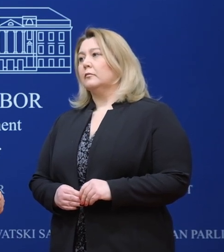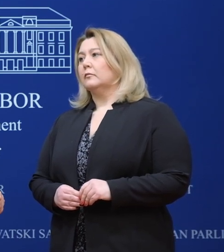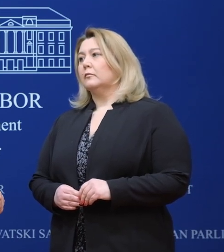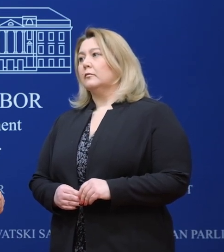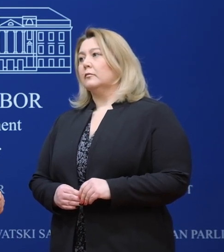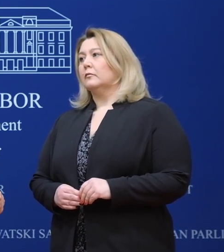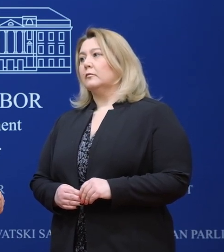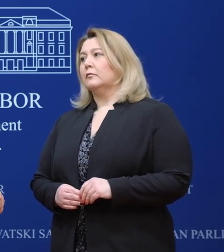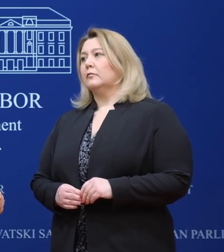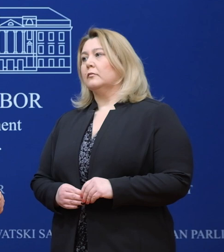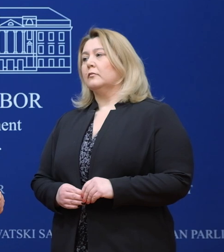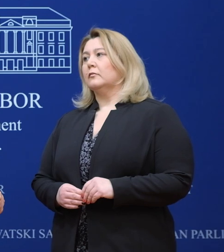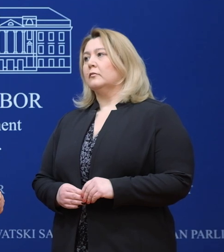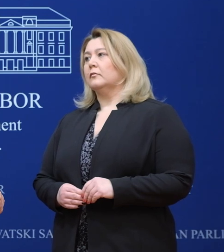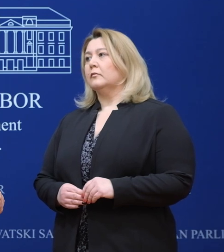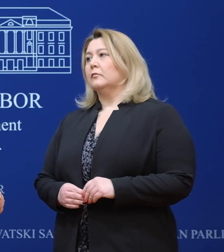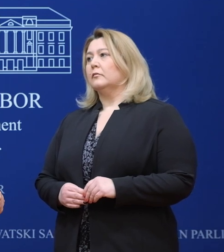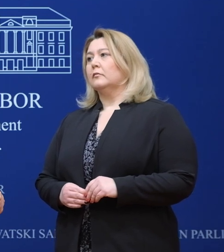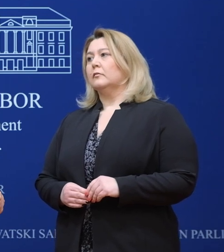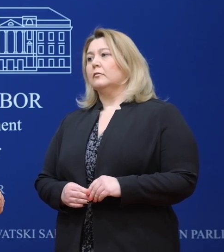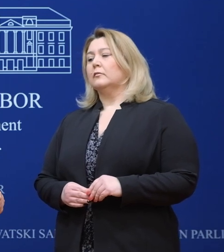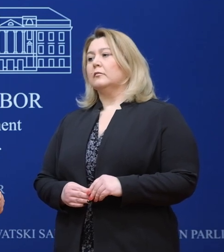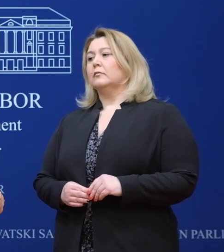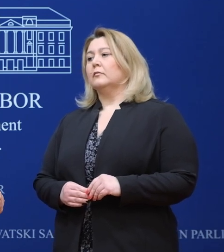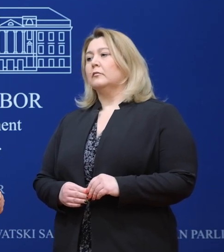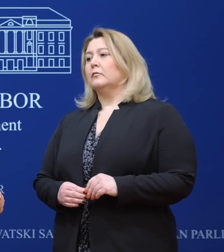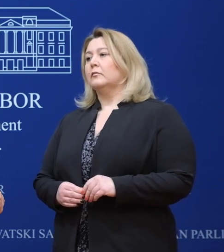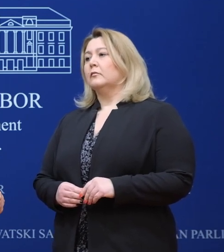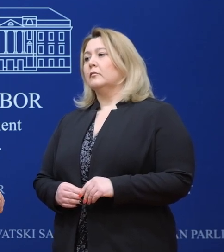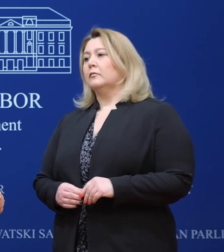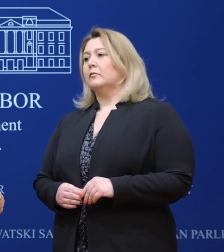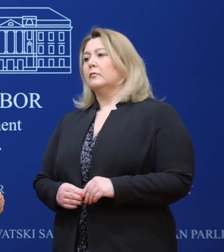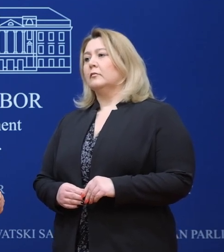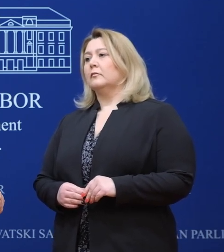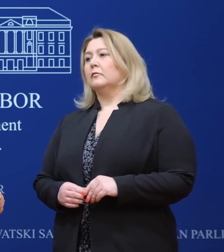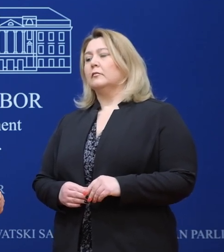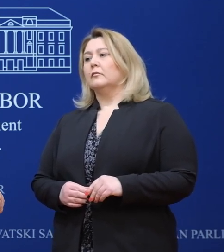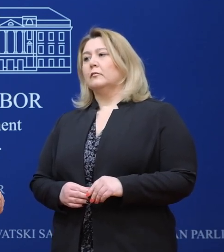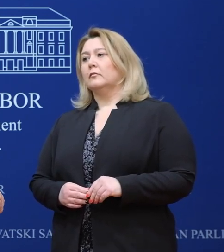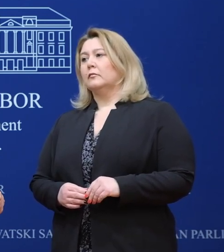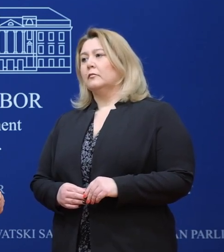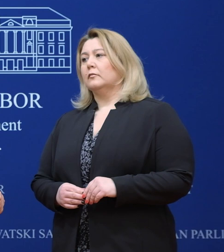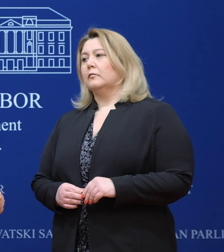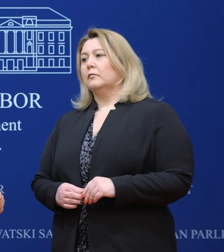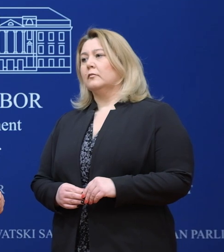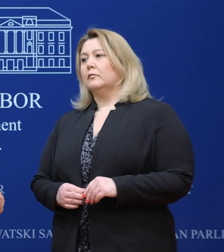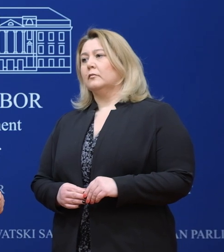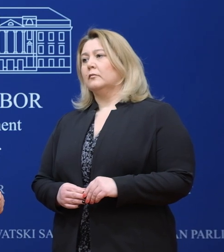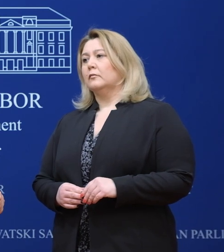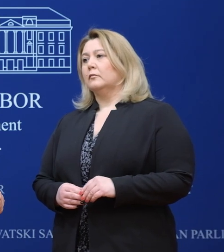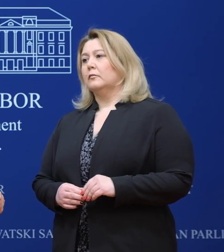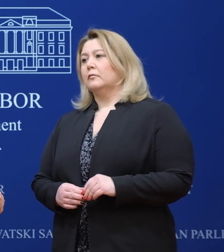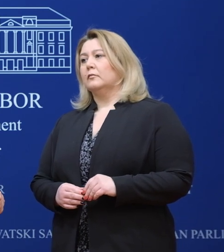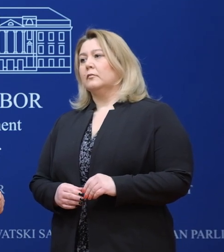oni koji se, ne znam, bezvezno, nepotrebno, ne znam kako su, još jedan čovar, ne znam, to je